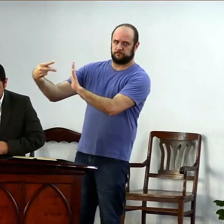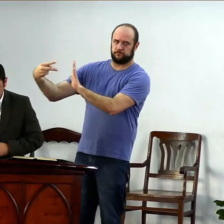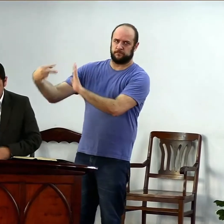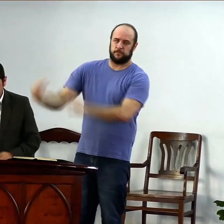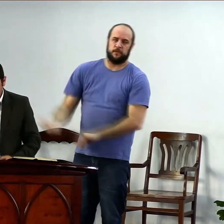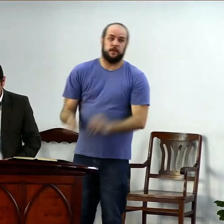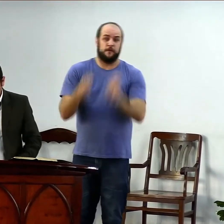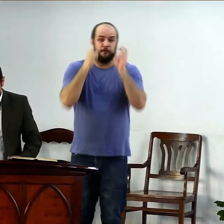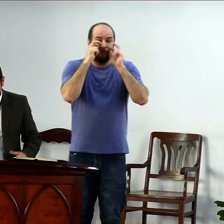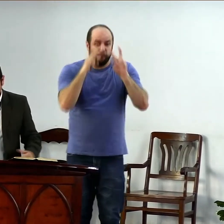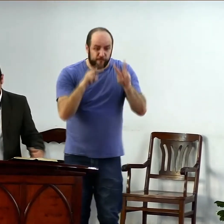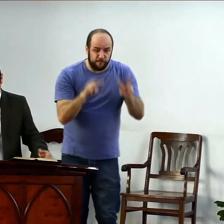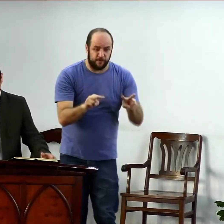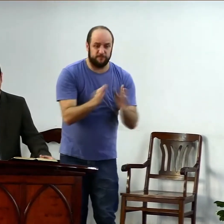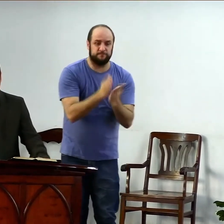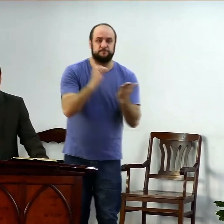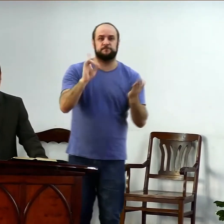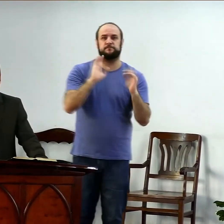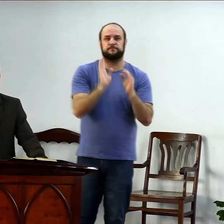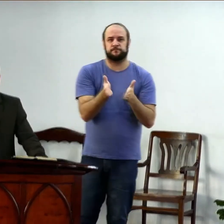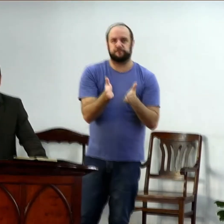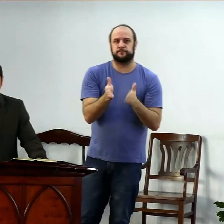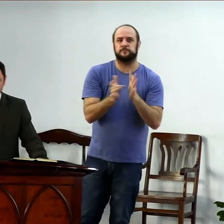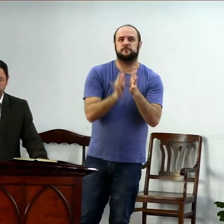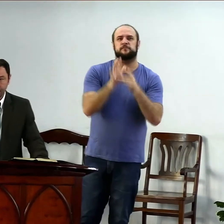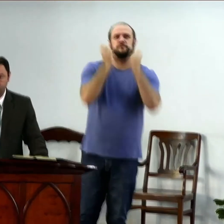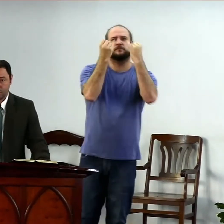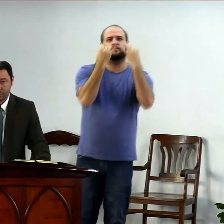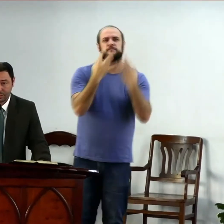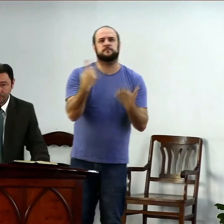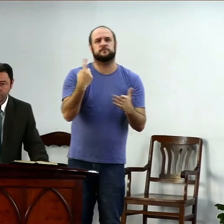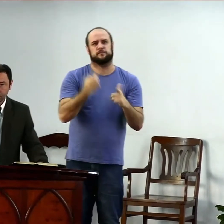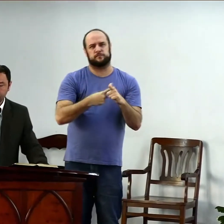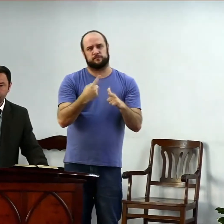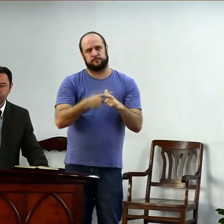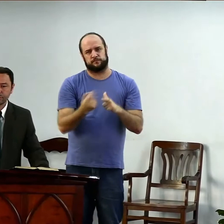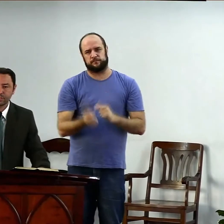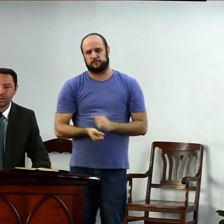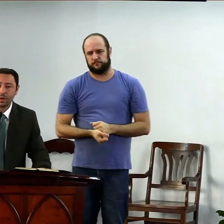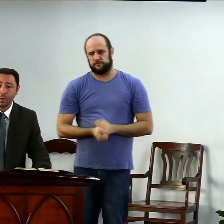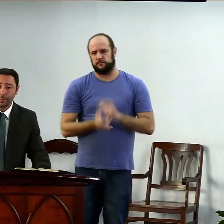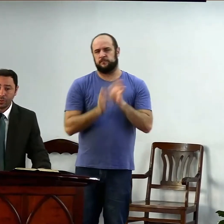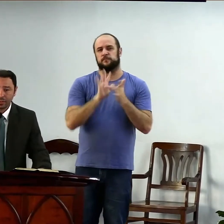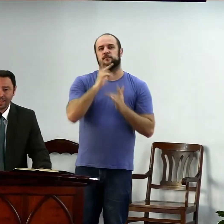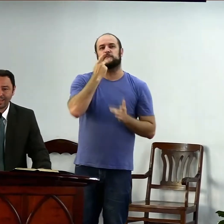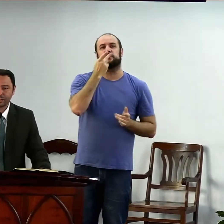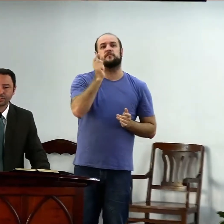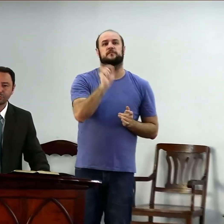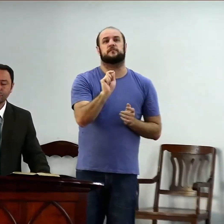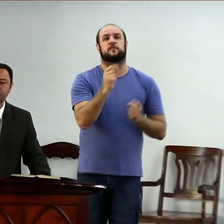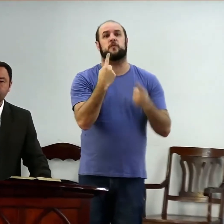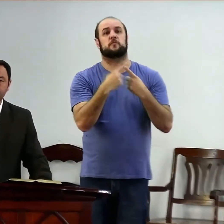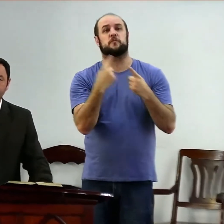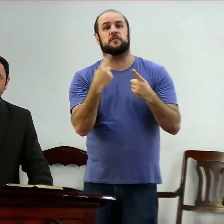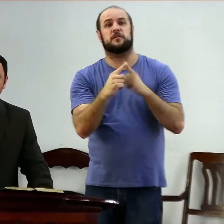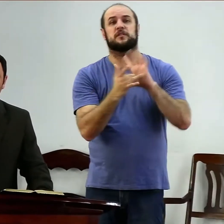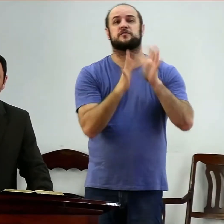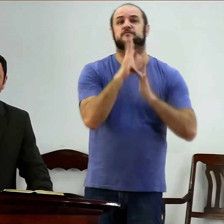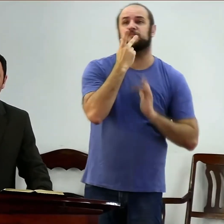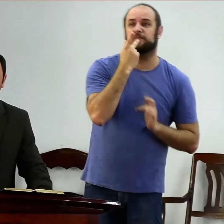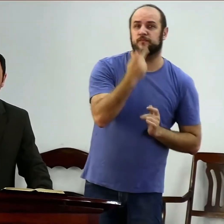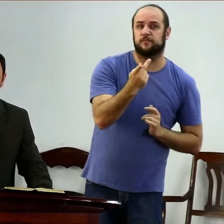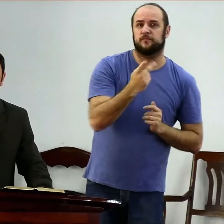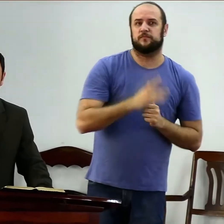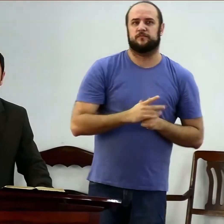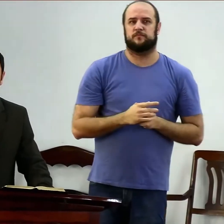e observar a exposição de Cristo sobre o problema. O que Jesus diz, o porquê que Jesus diz